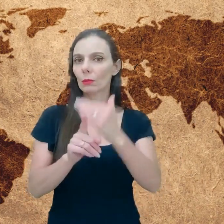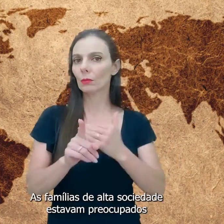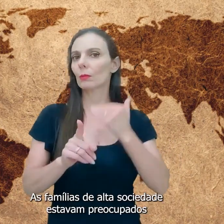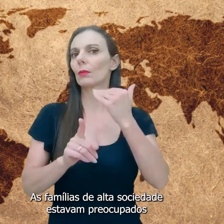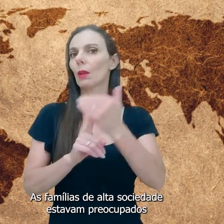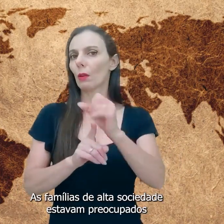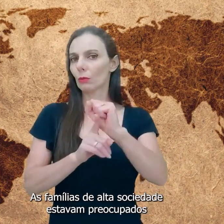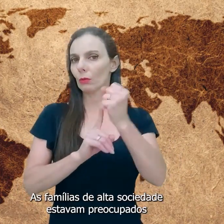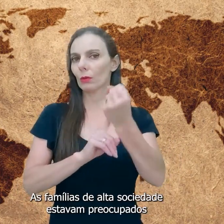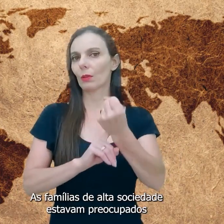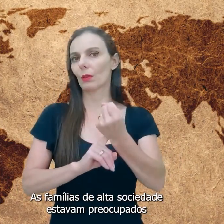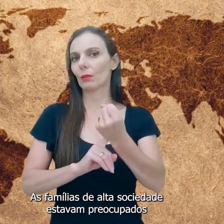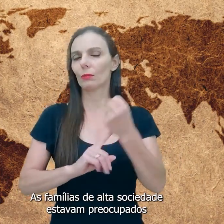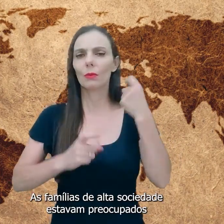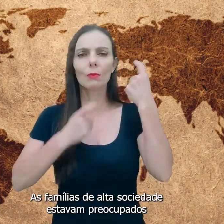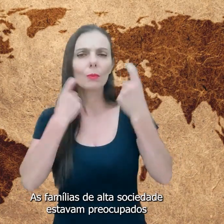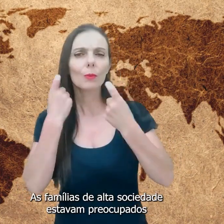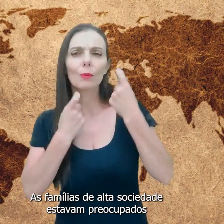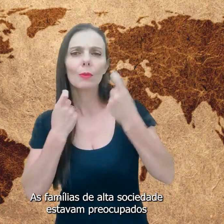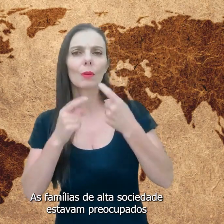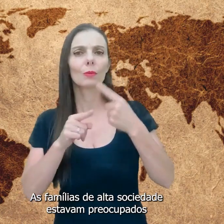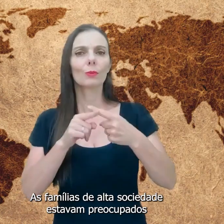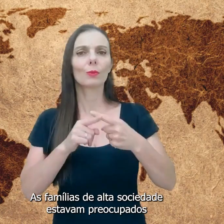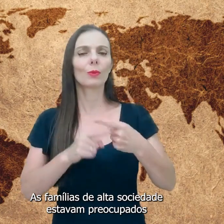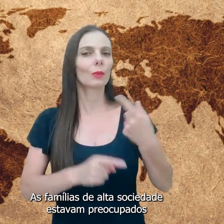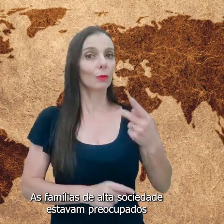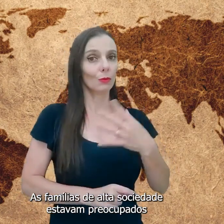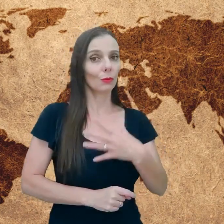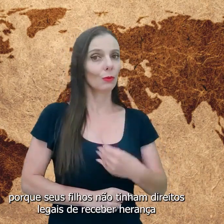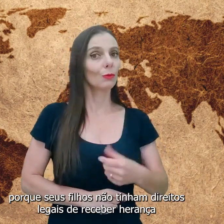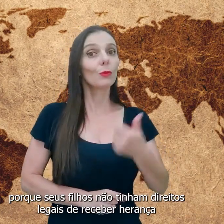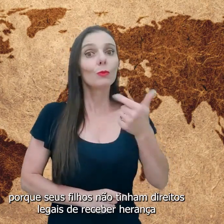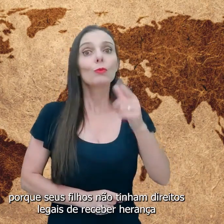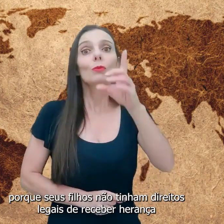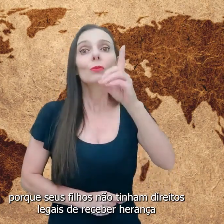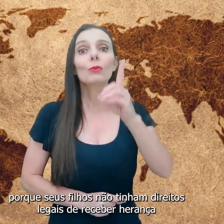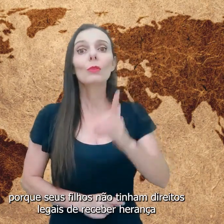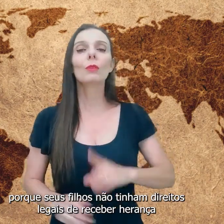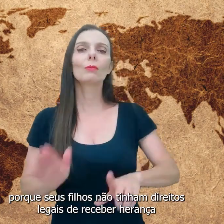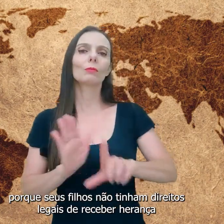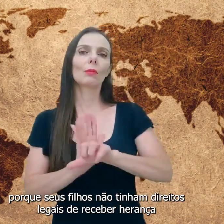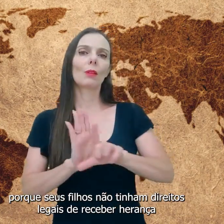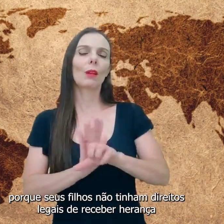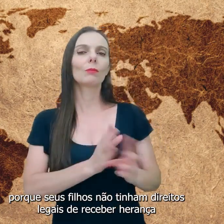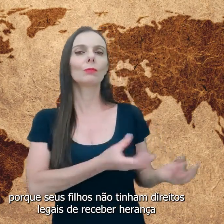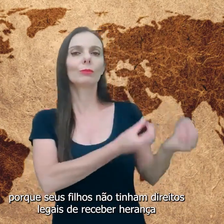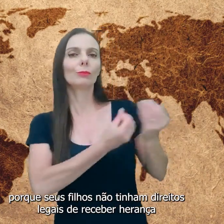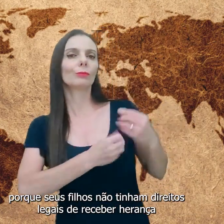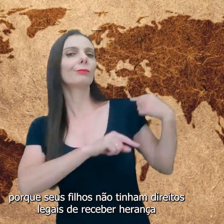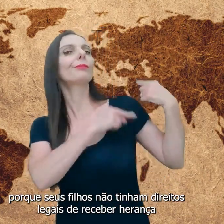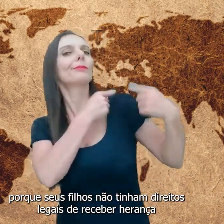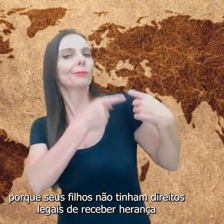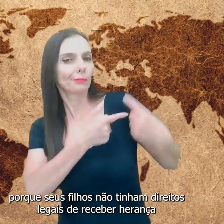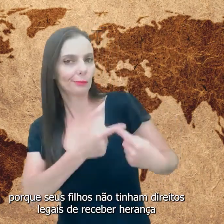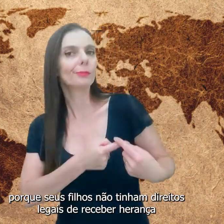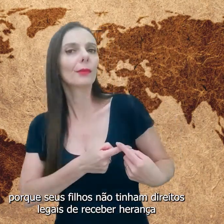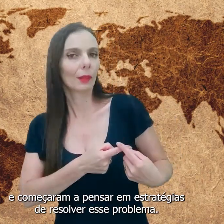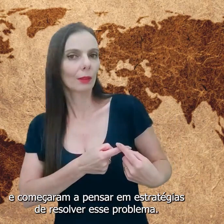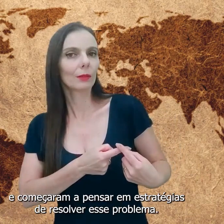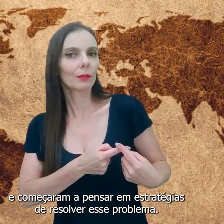As famílias de alta sociedade estavam preocupados porque seus filhos não tinham direitos legais de receber herança e